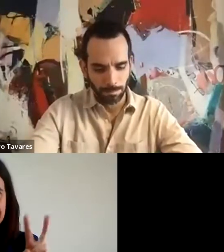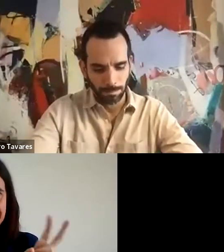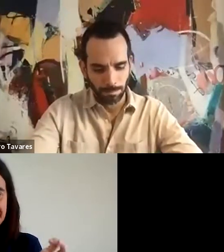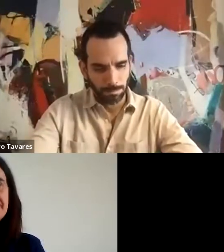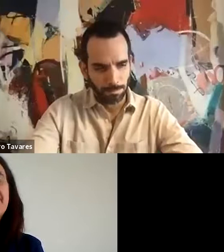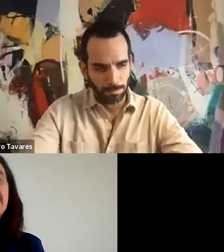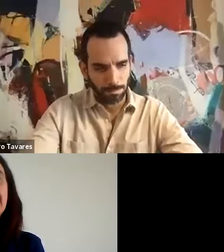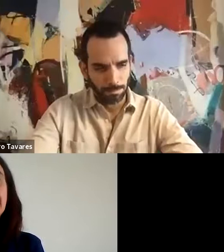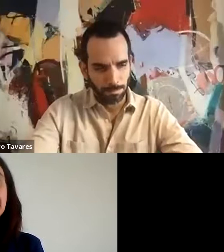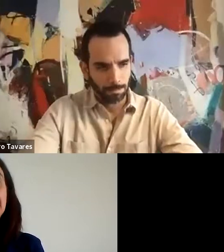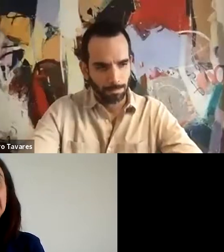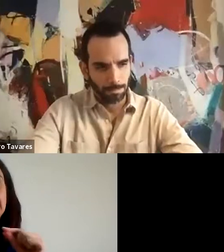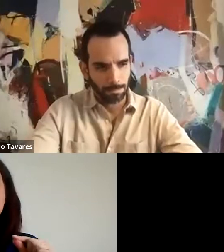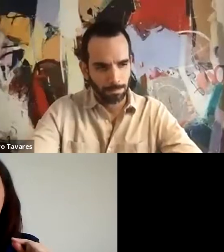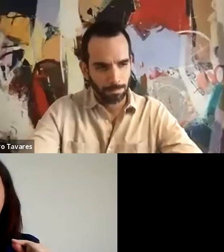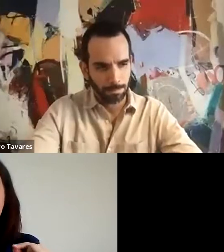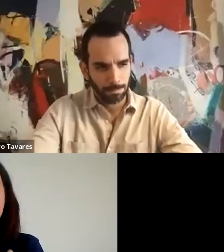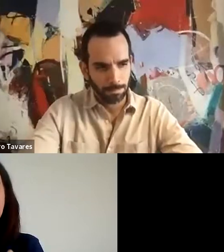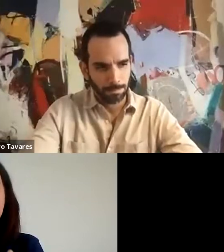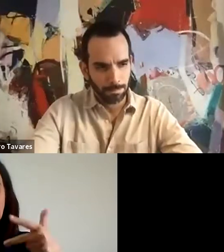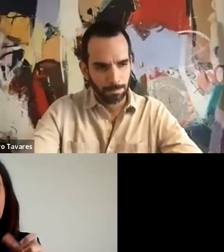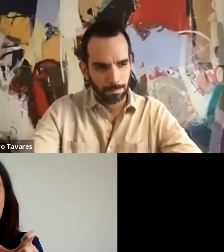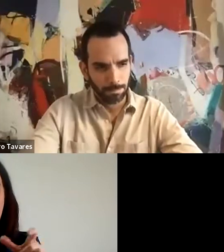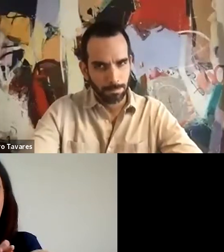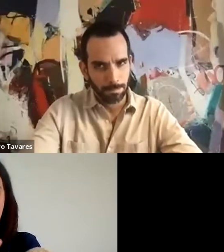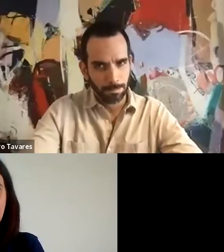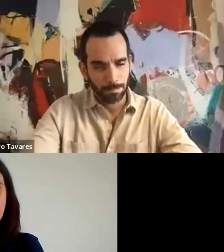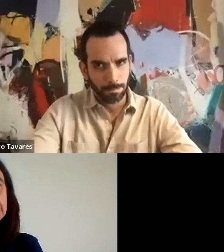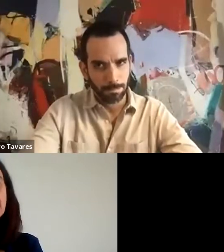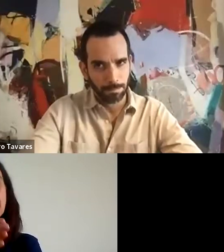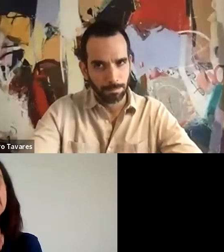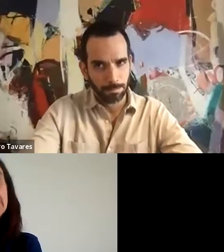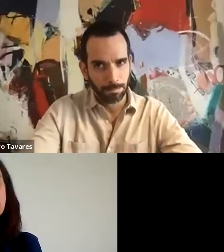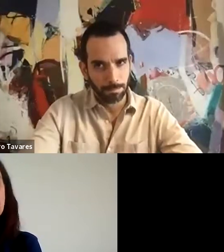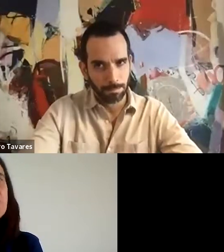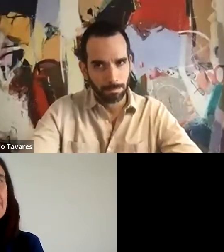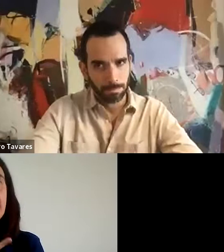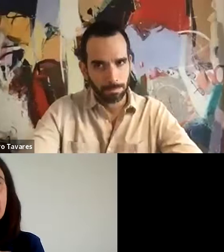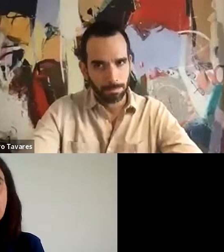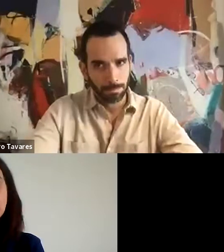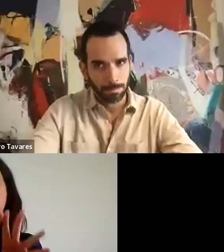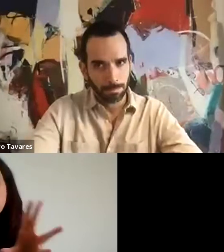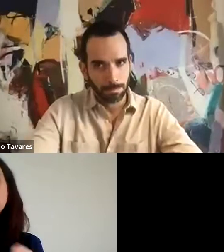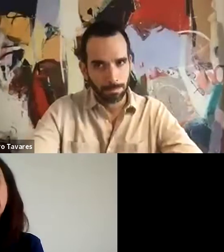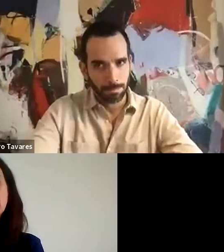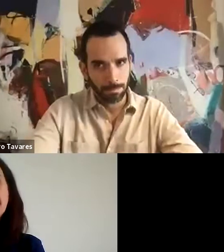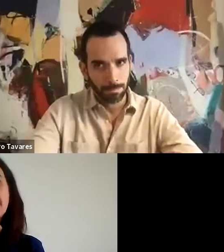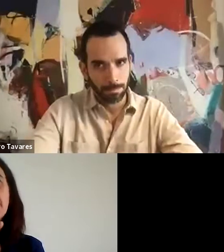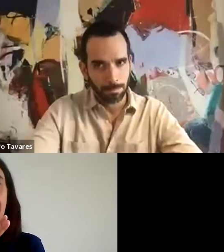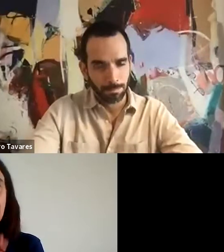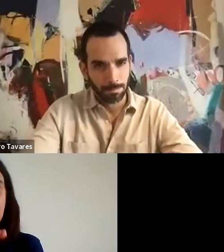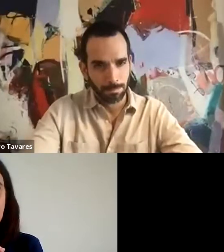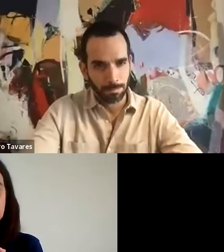ciclo de videoconferências vai se estender até dia 29 de maio, num total de 10 sessões,